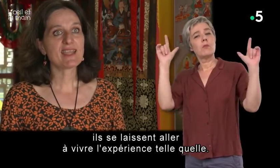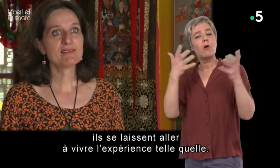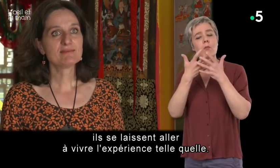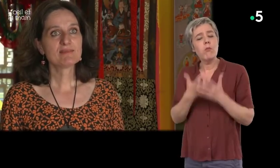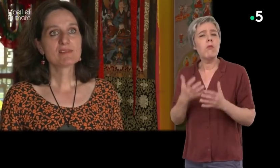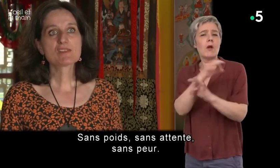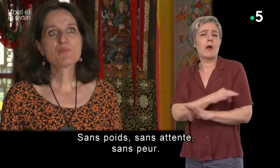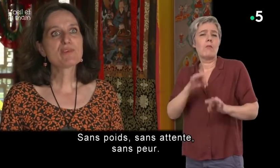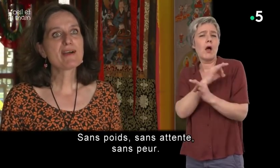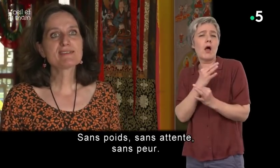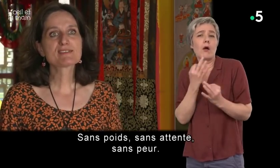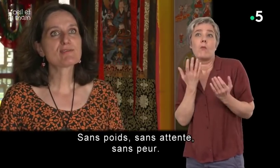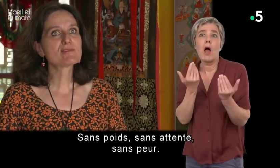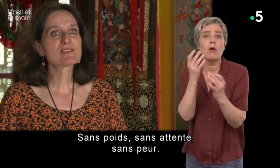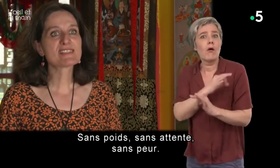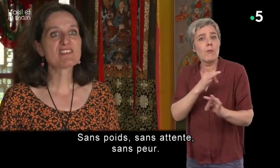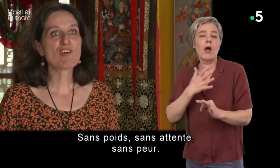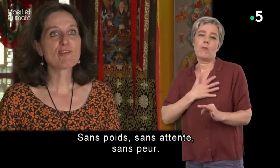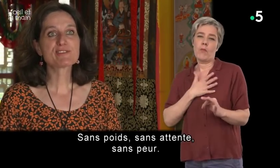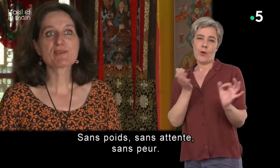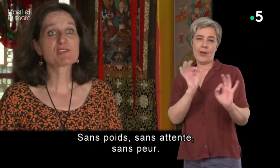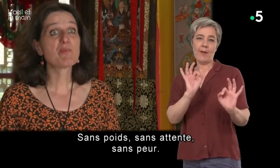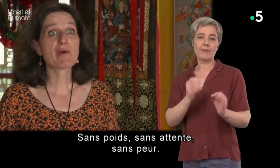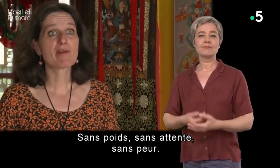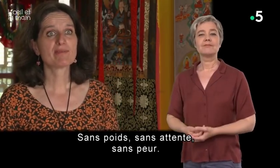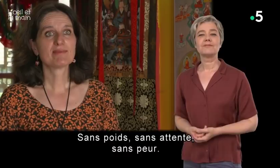qu'elle. Sans poids, sans attente, sans peur.